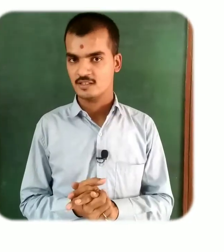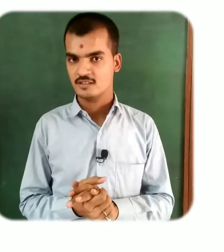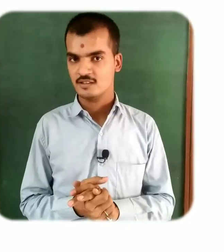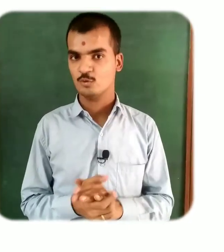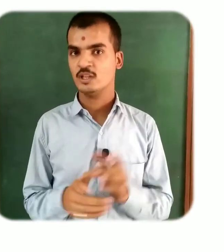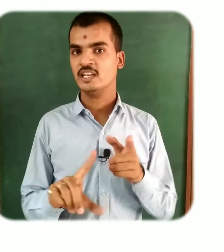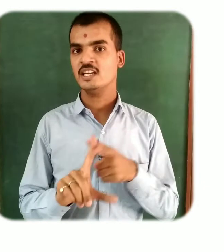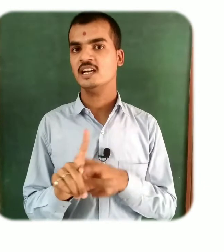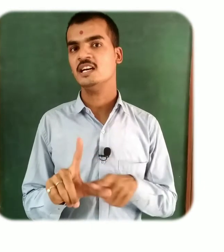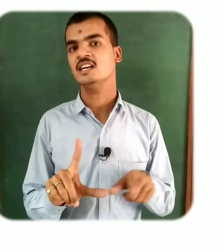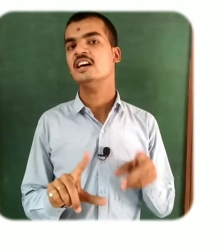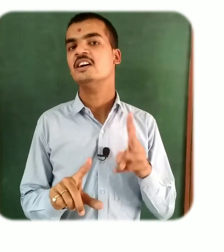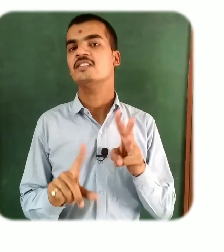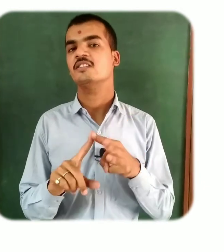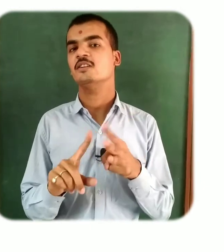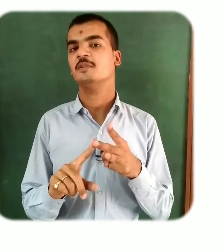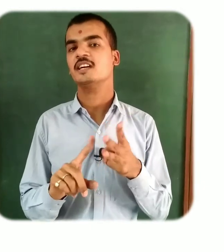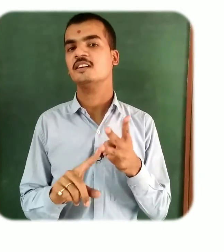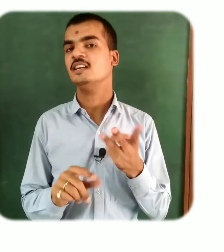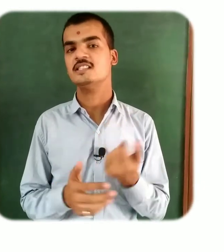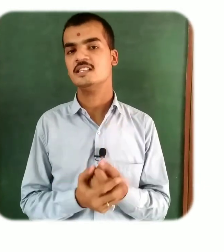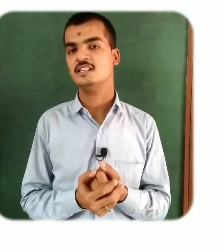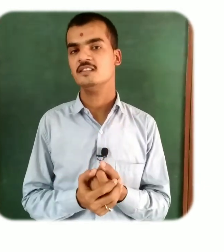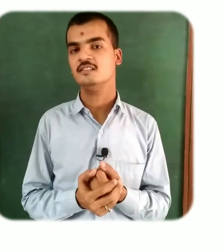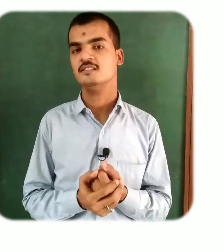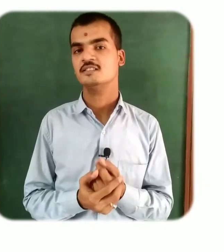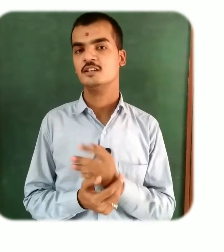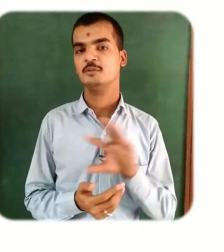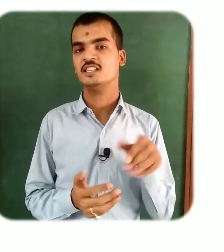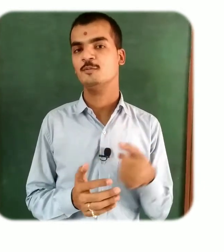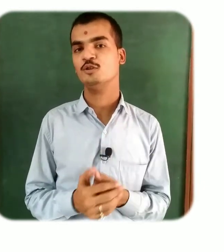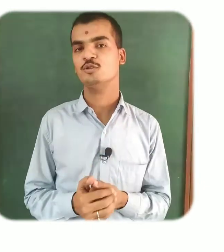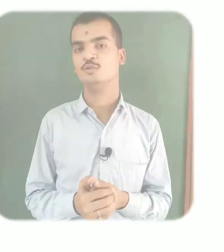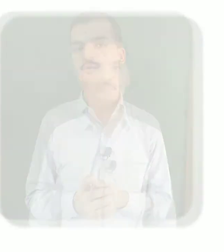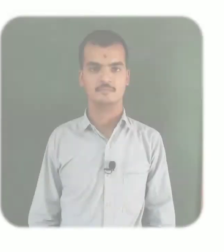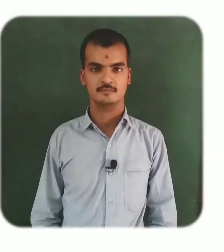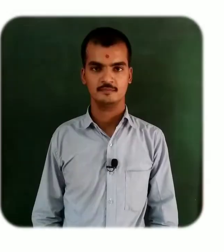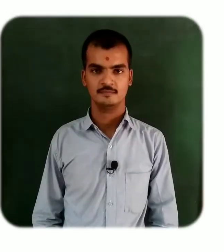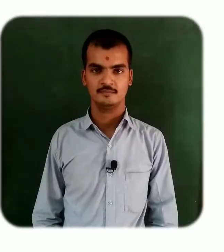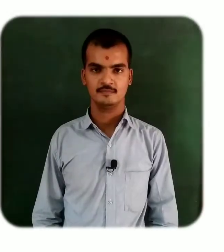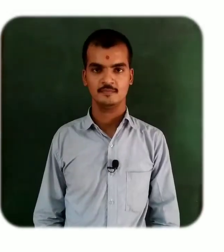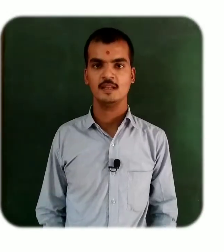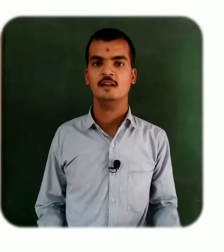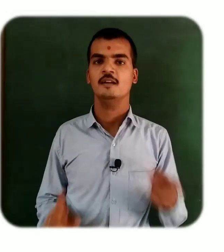બરાબર? ખૂણાના 3 પ્રકાર કયા છે? ચાલો બધા બોલો. તો